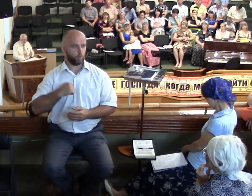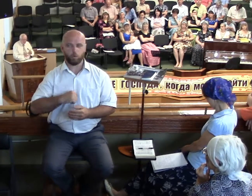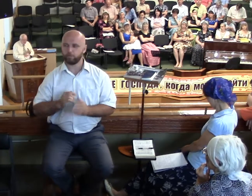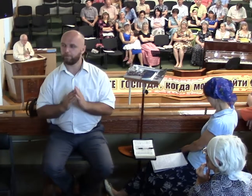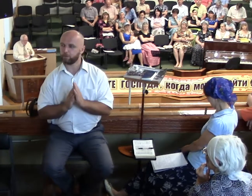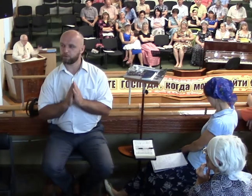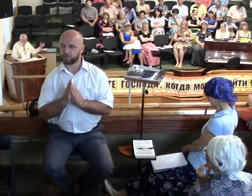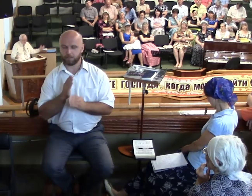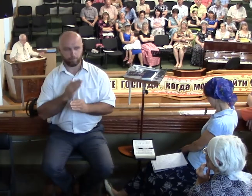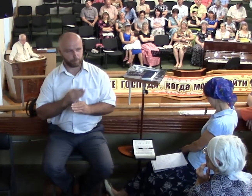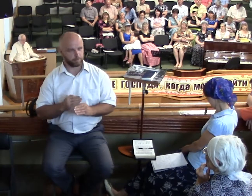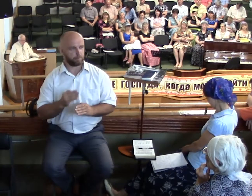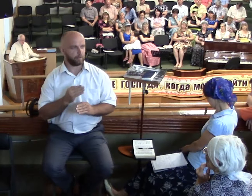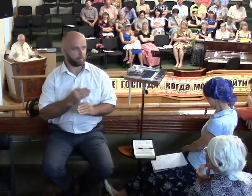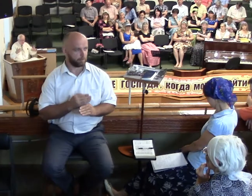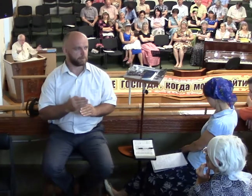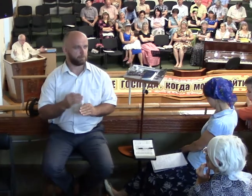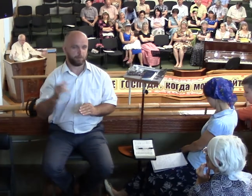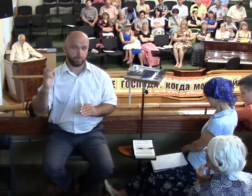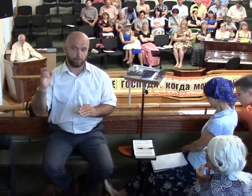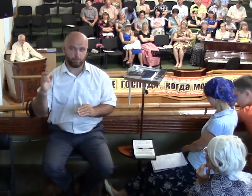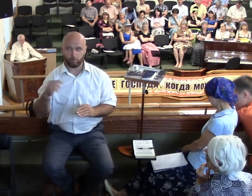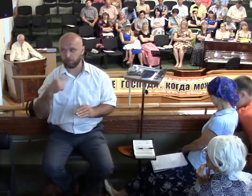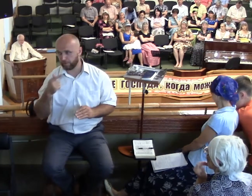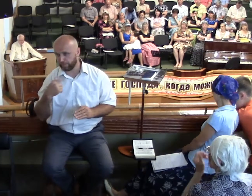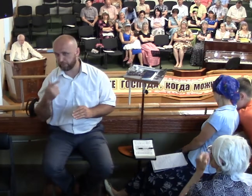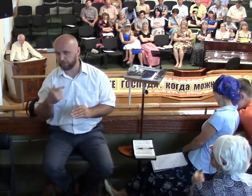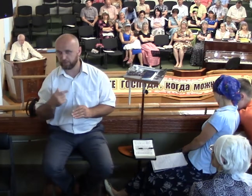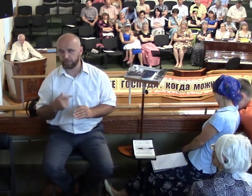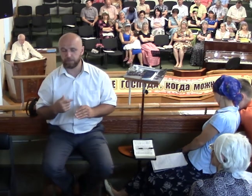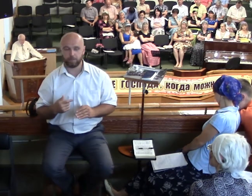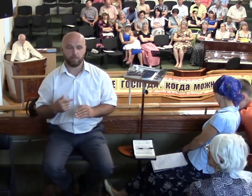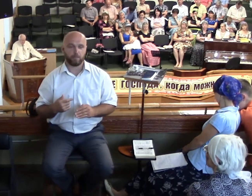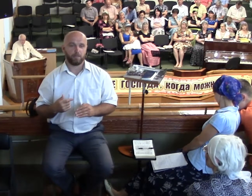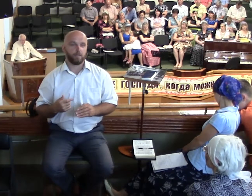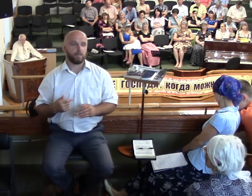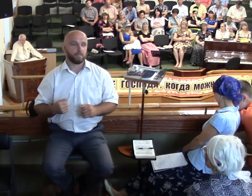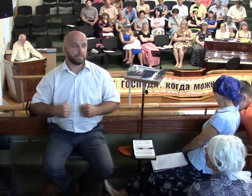среды и отделитесь, говорит Господь, я прямо у вас. 18 стих.